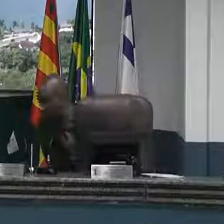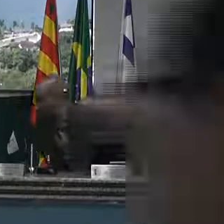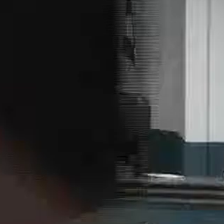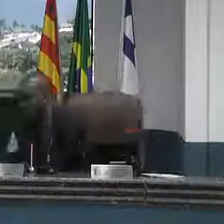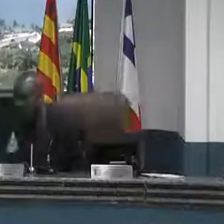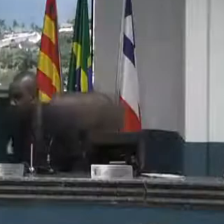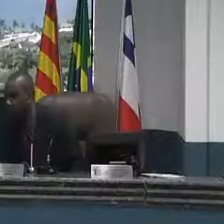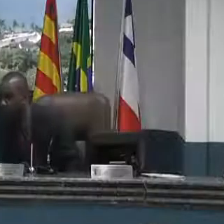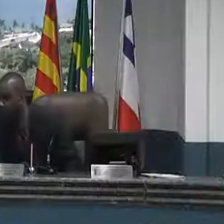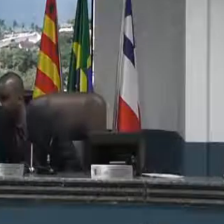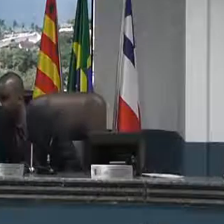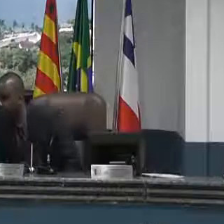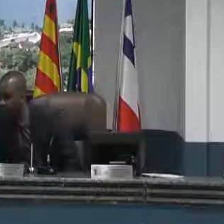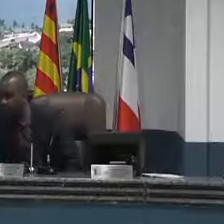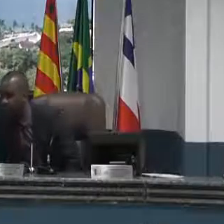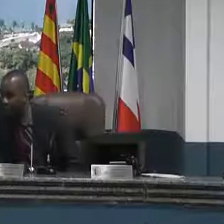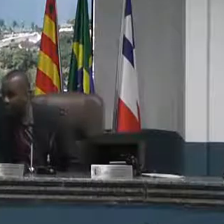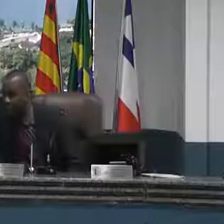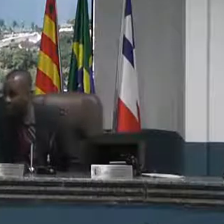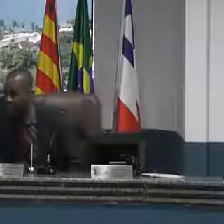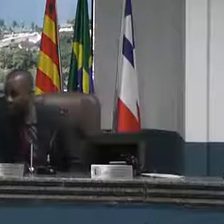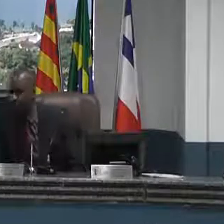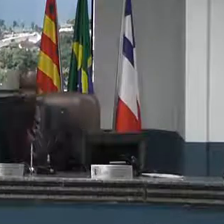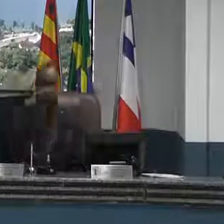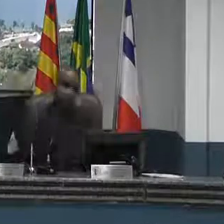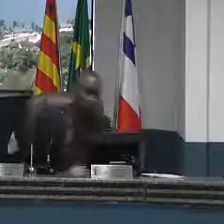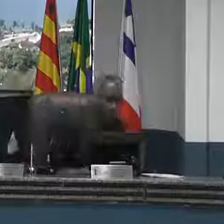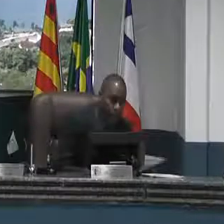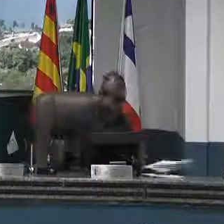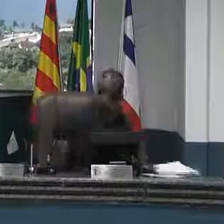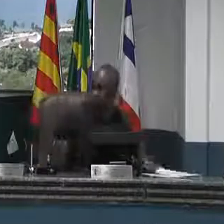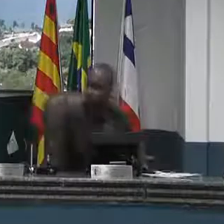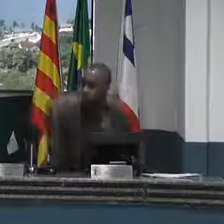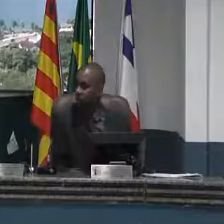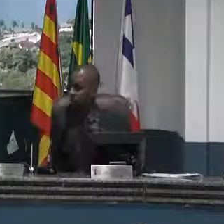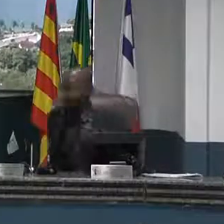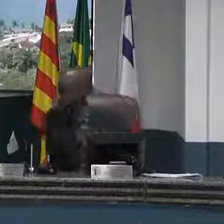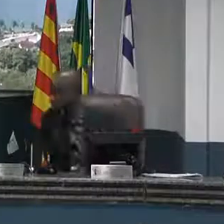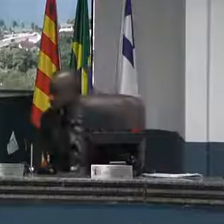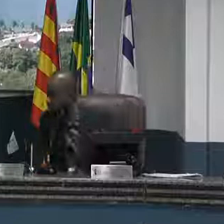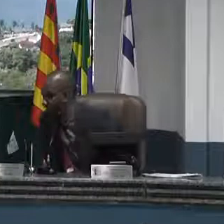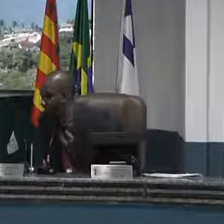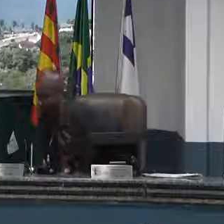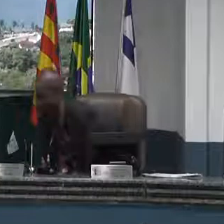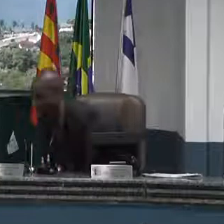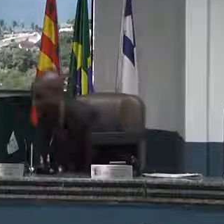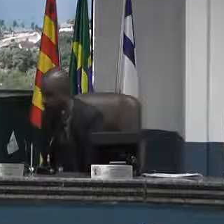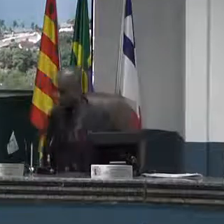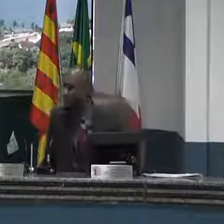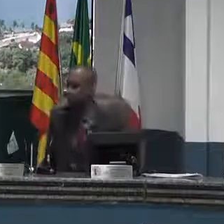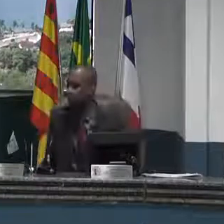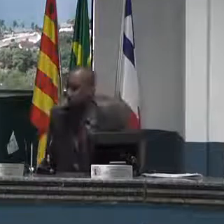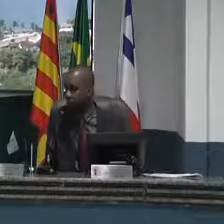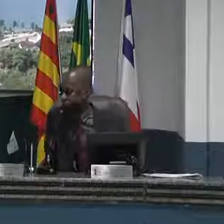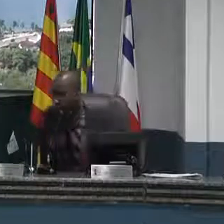Projeto número 081/2019 dispõe sobre a proibição do consumo de cigarros, cigarrilhas, charutos, cachimbos,